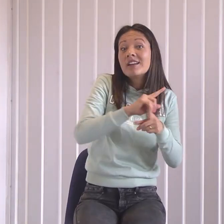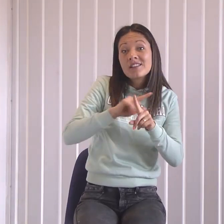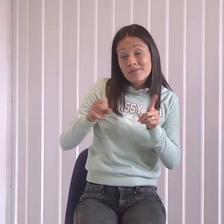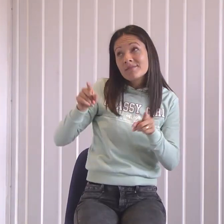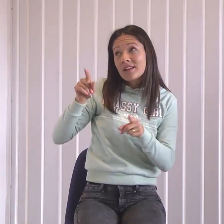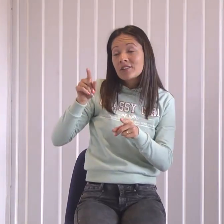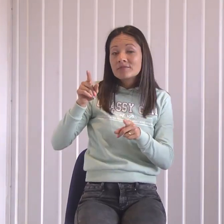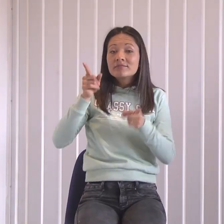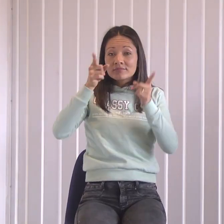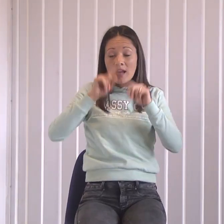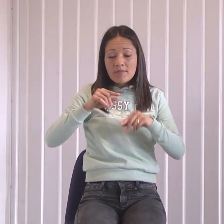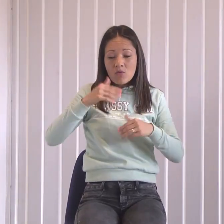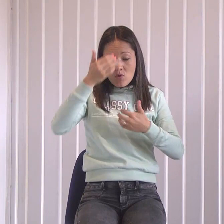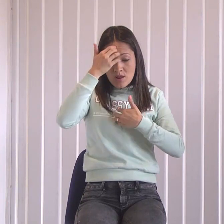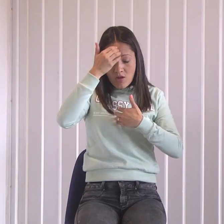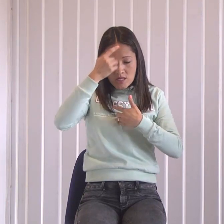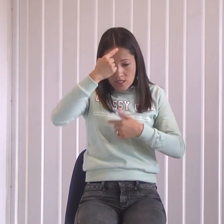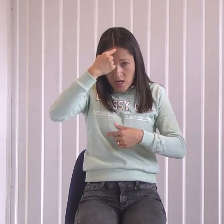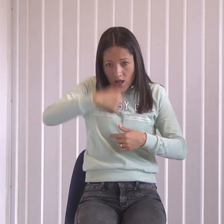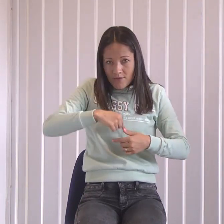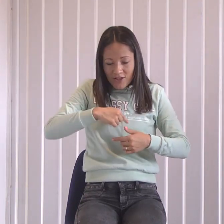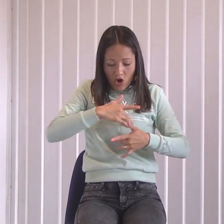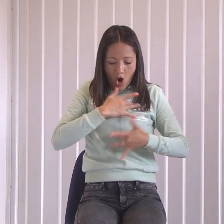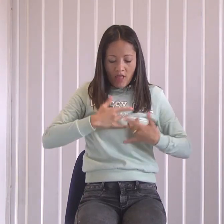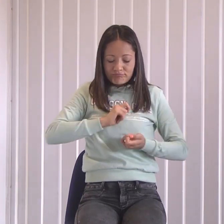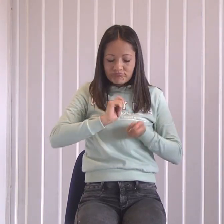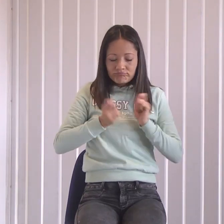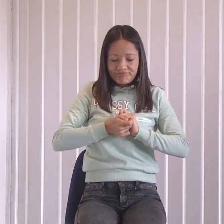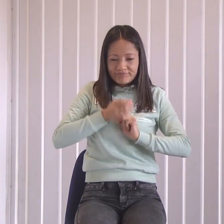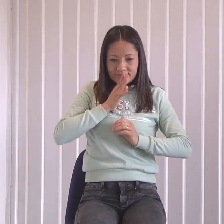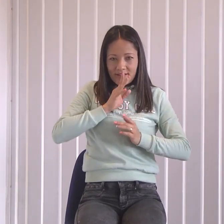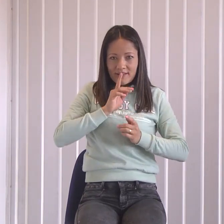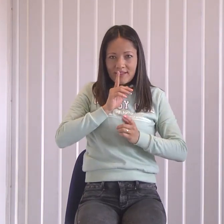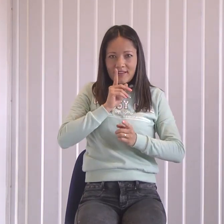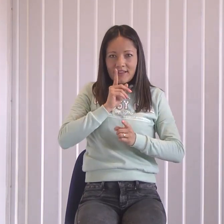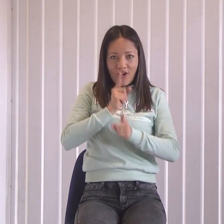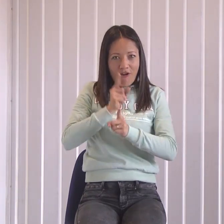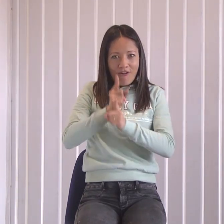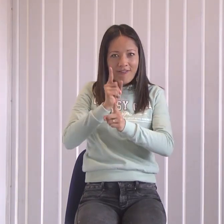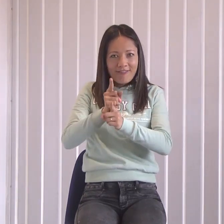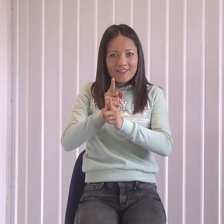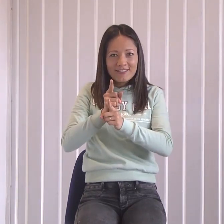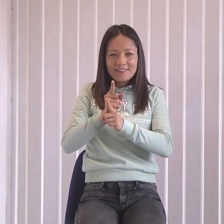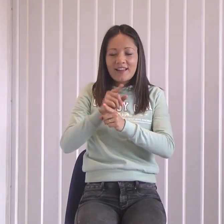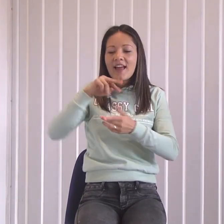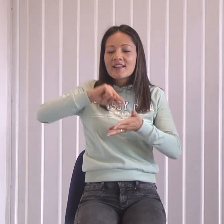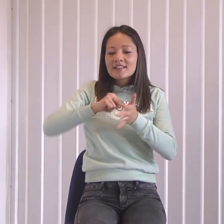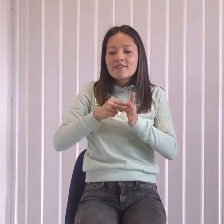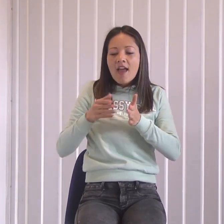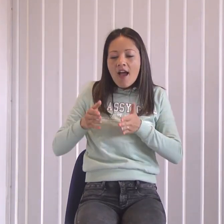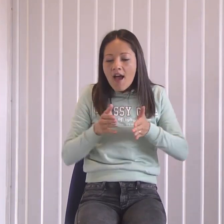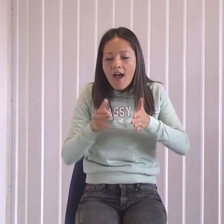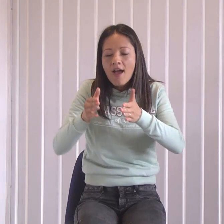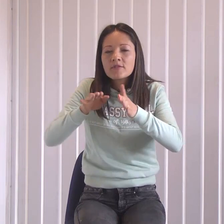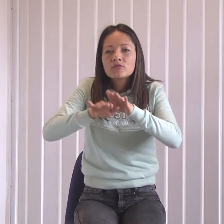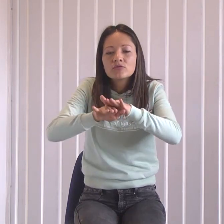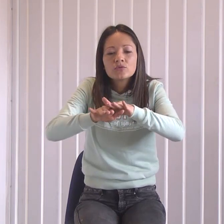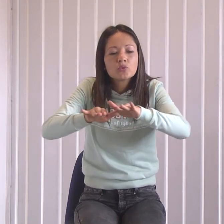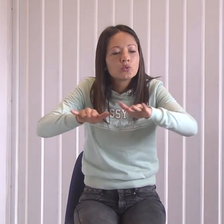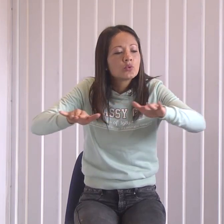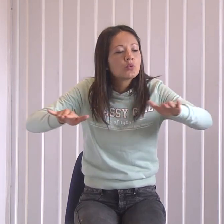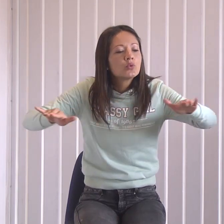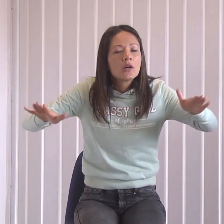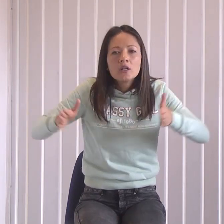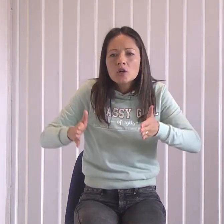es también el que reconoce su desvío y se vuelve a Él. Es decir, que los caminos son allanados y Él endereza